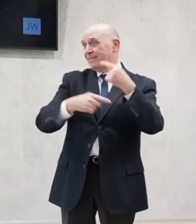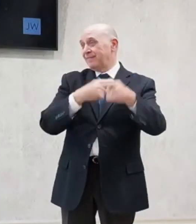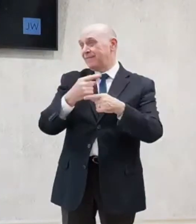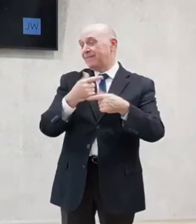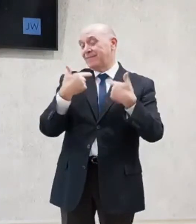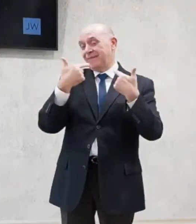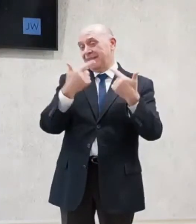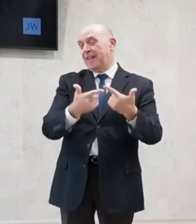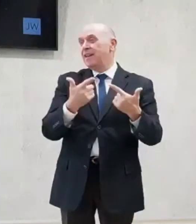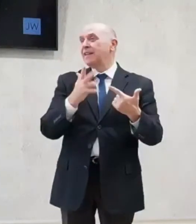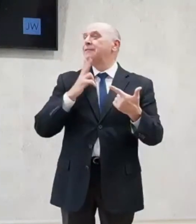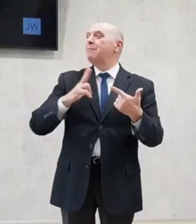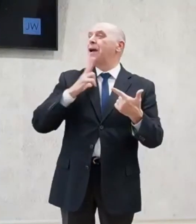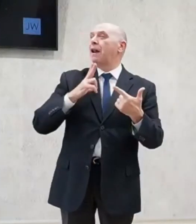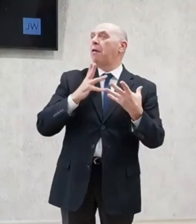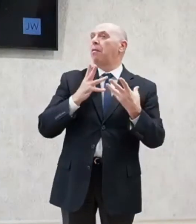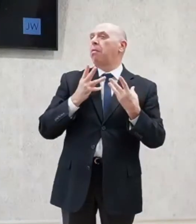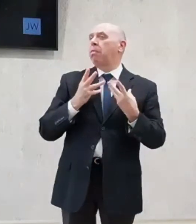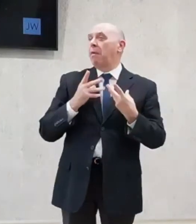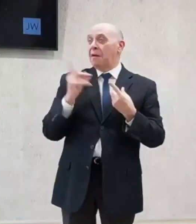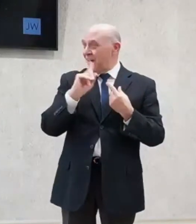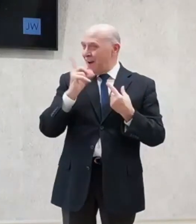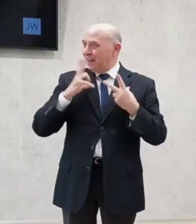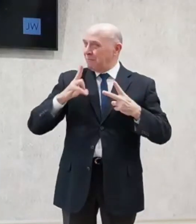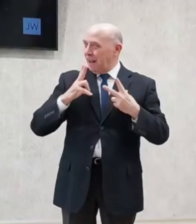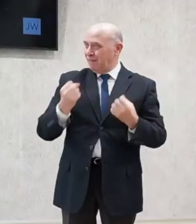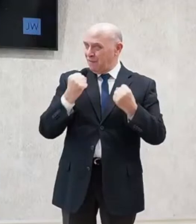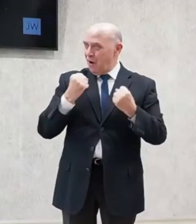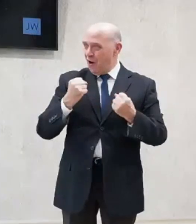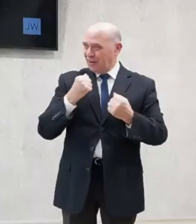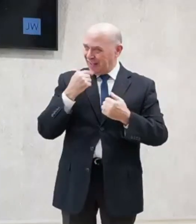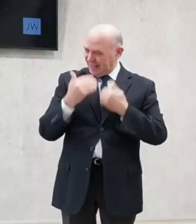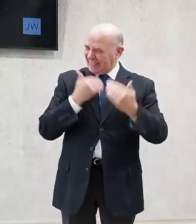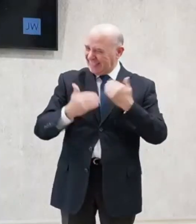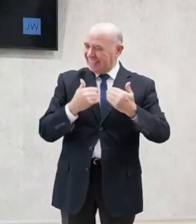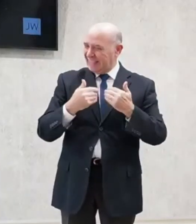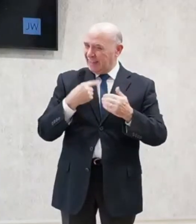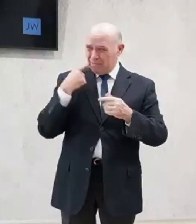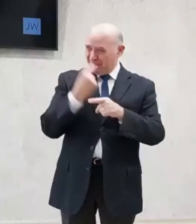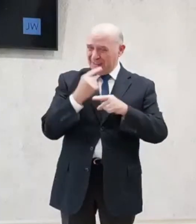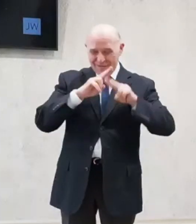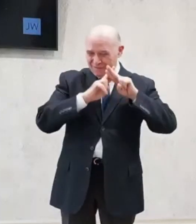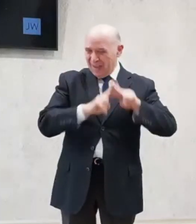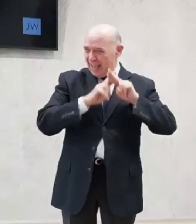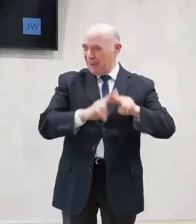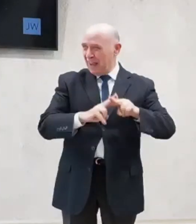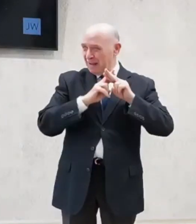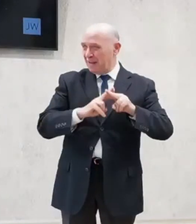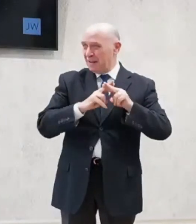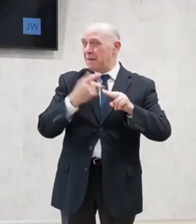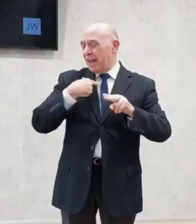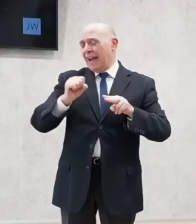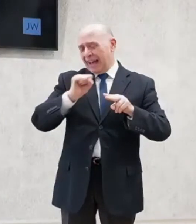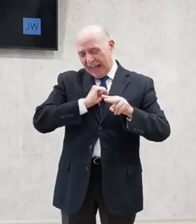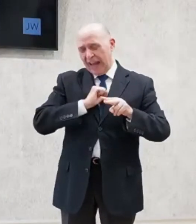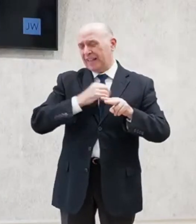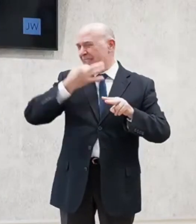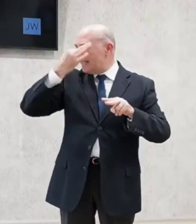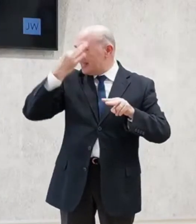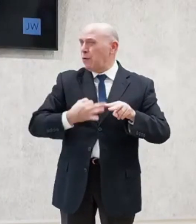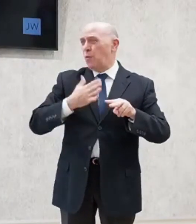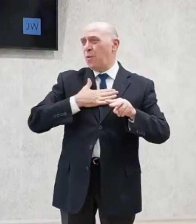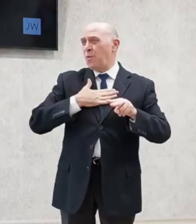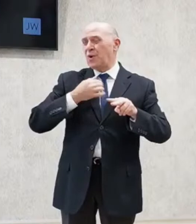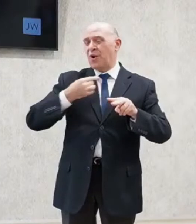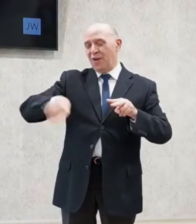in loro la speranza della Resurrezione perché il fatto di poter vedere credere ed essere certi